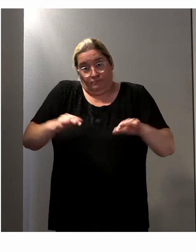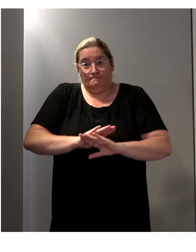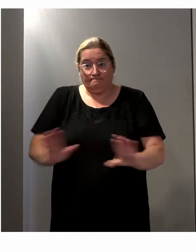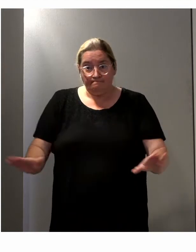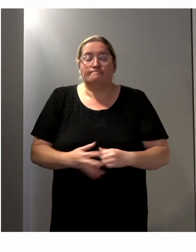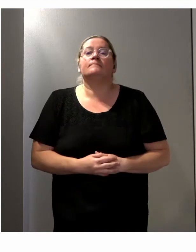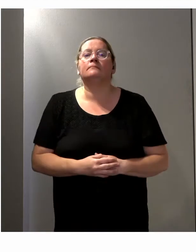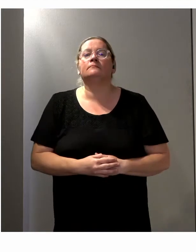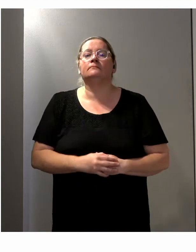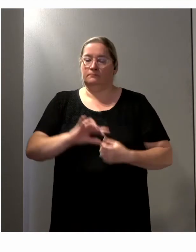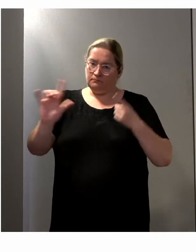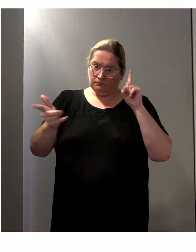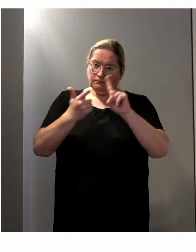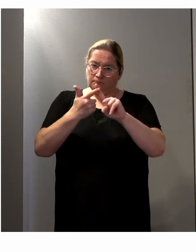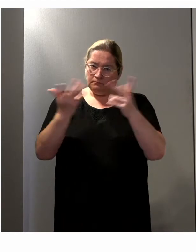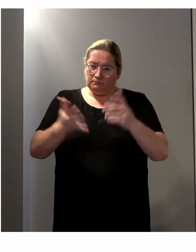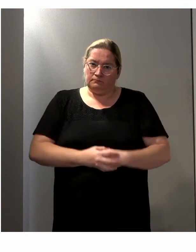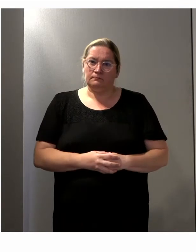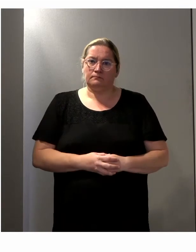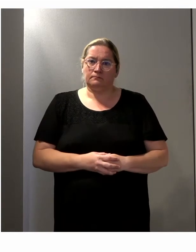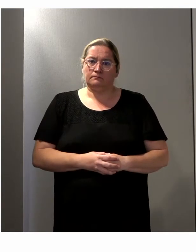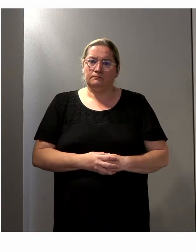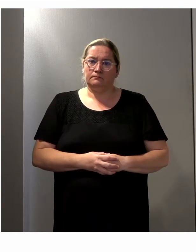Deuxième point, s'agissant de